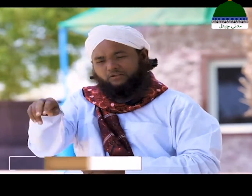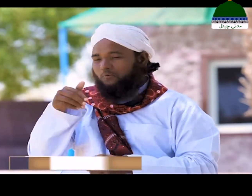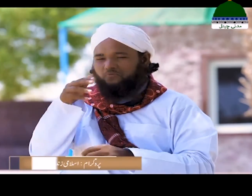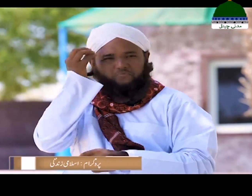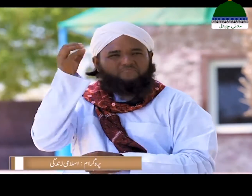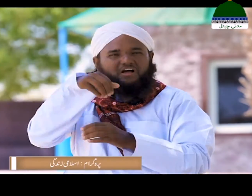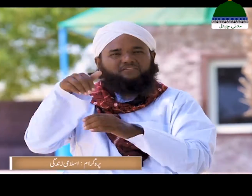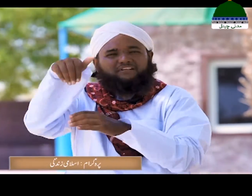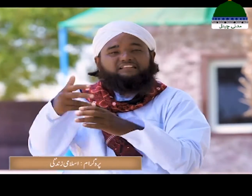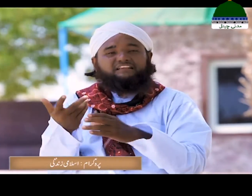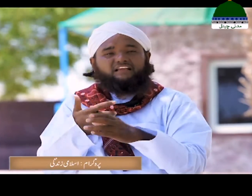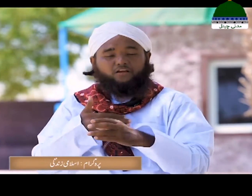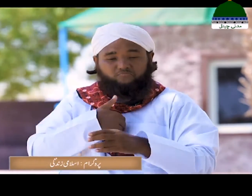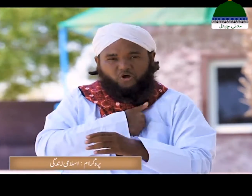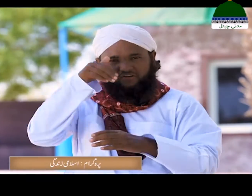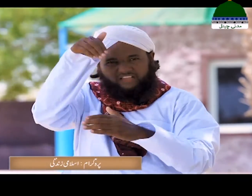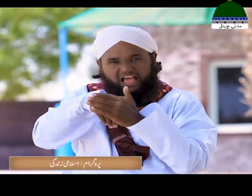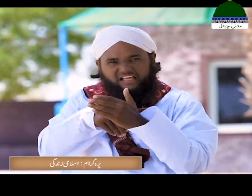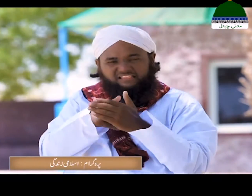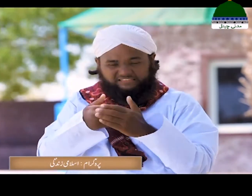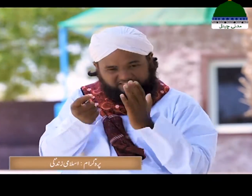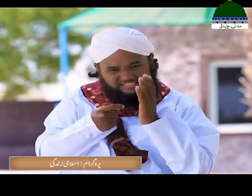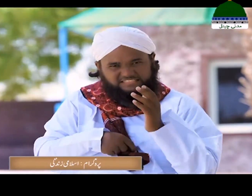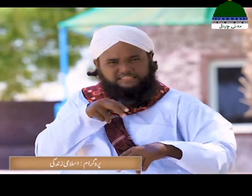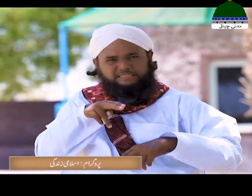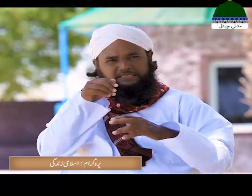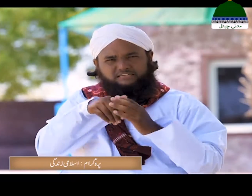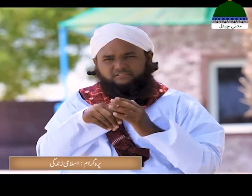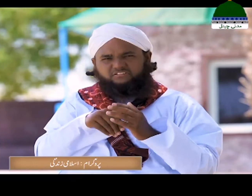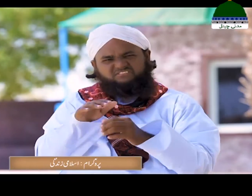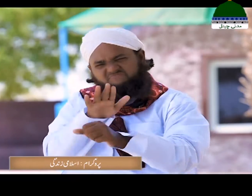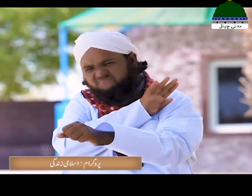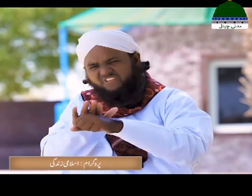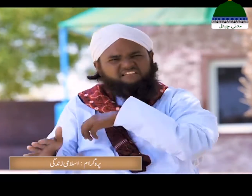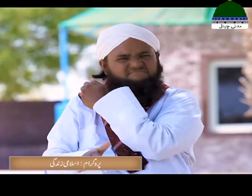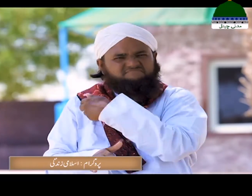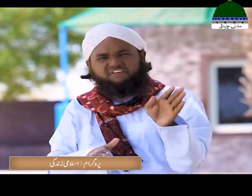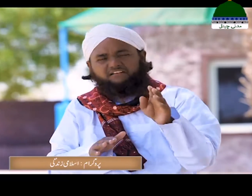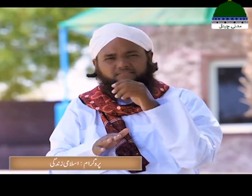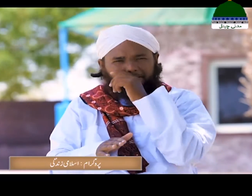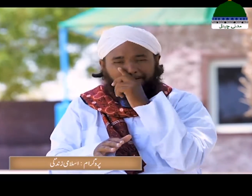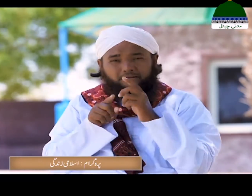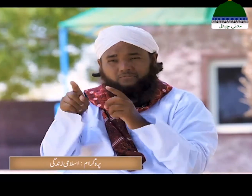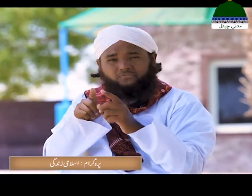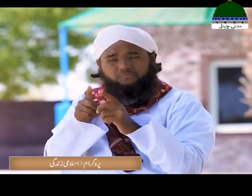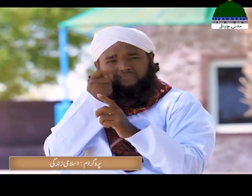تھا کہ وہ موت کے منہ میں جا رہا ہے اور جاتے ہی اسے قتل کر دیا جائے گا۔ بہرحال وہ گورنر کے پاس